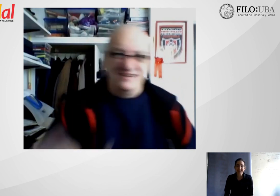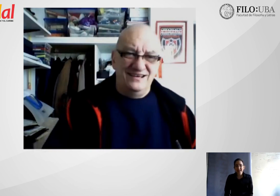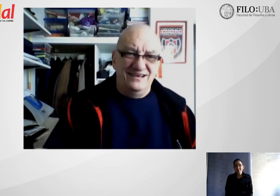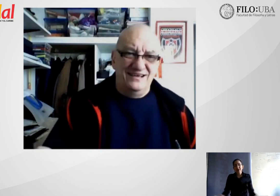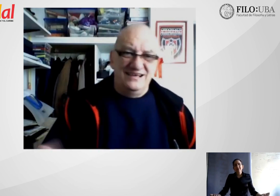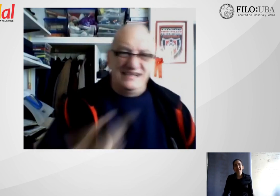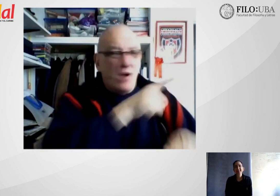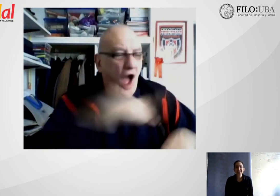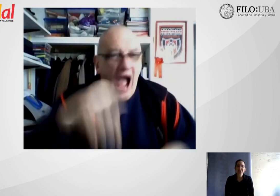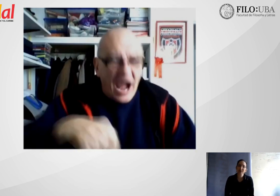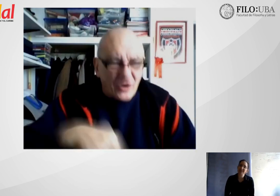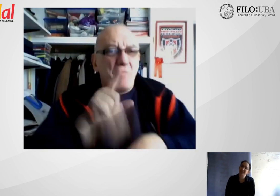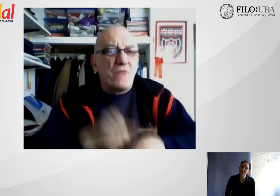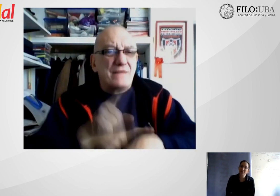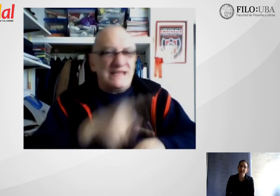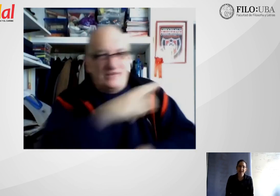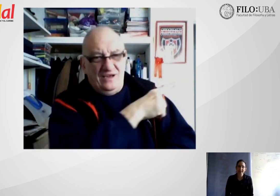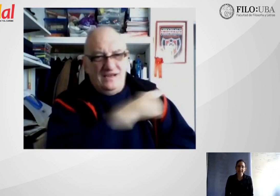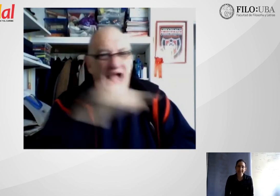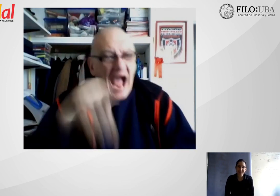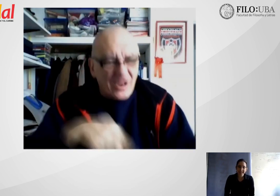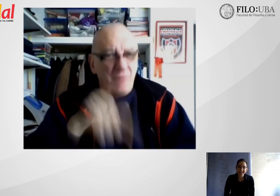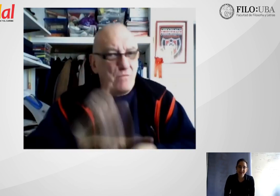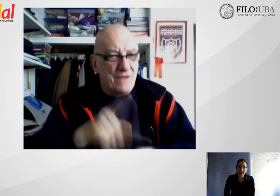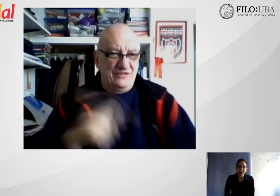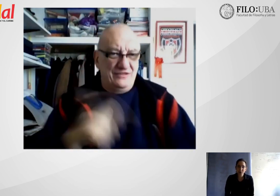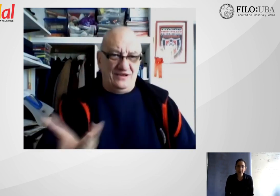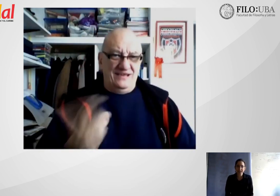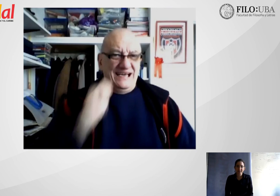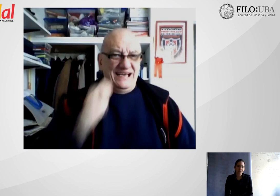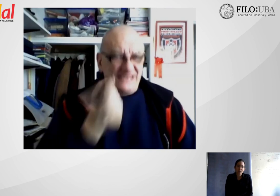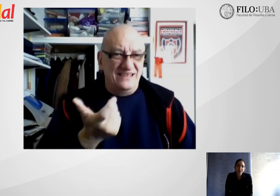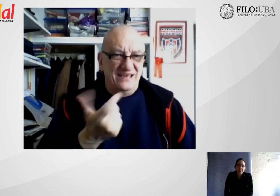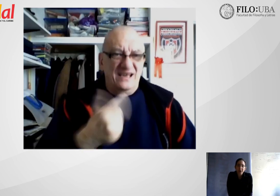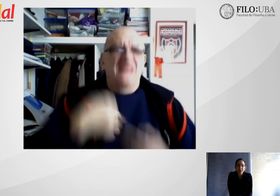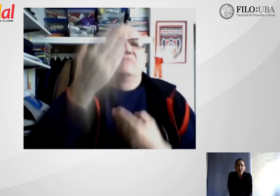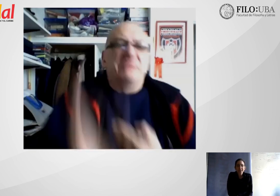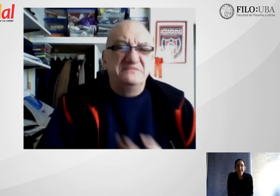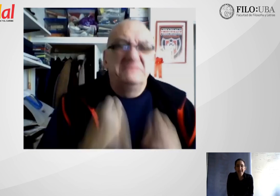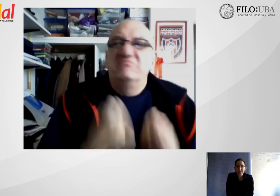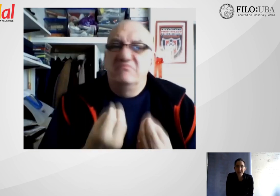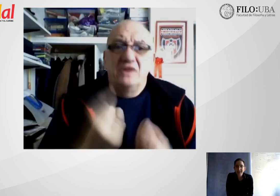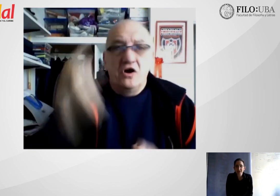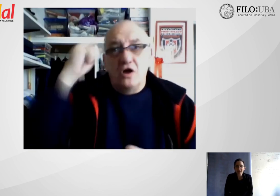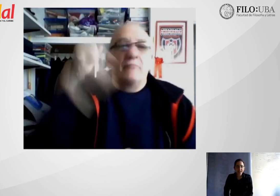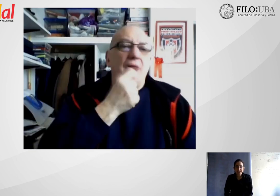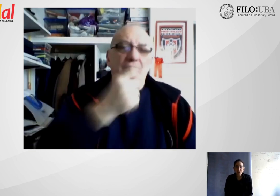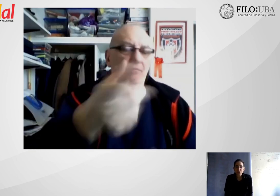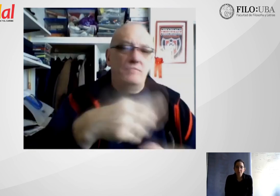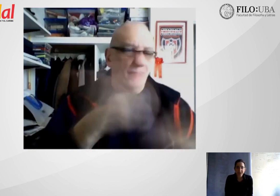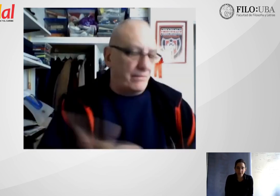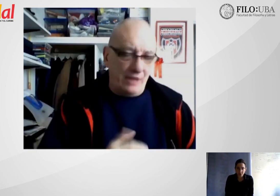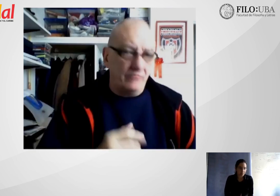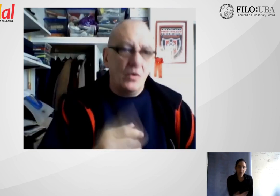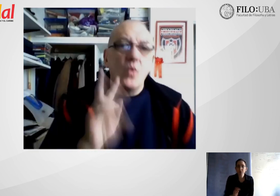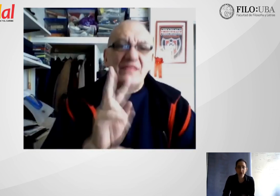sociales. Pero la verdad que es una sensación fea, es algo que nos cuesta. Por ejemplo, si hay que ir al médico,